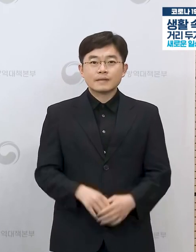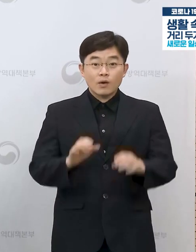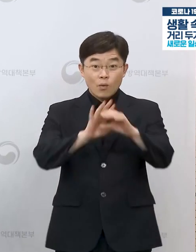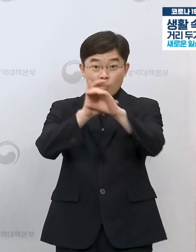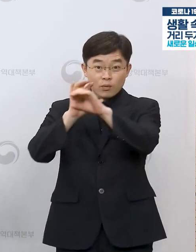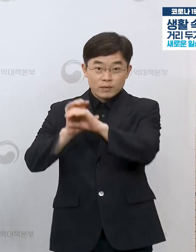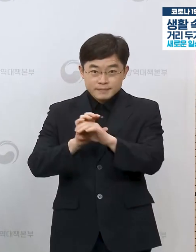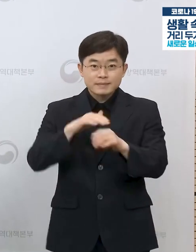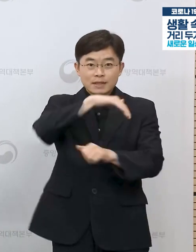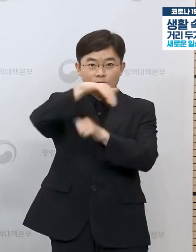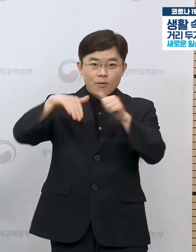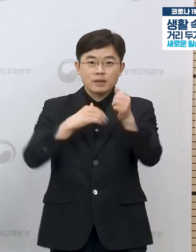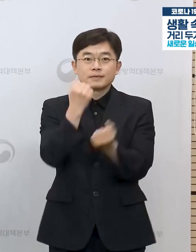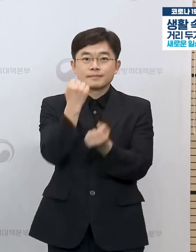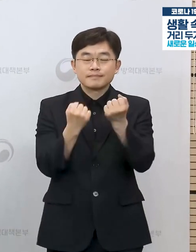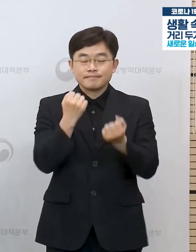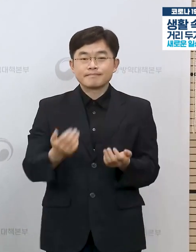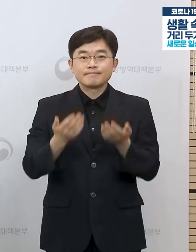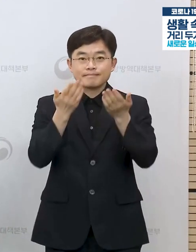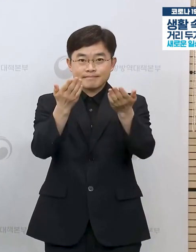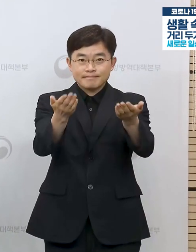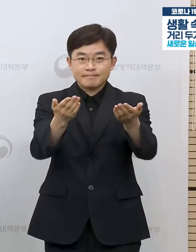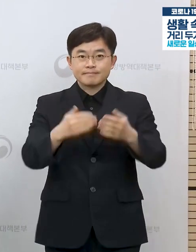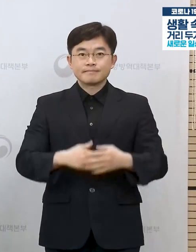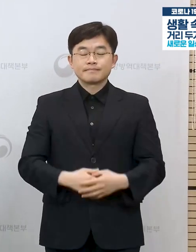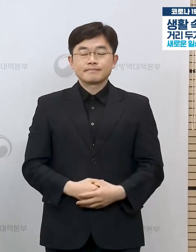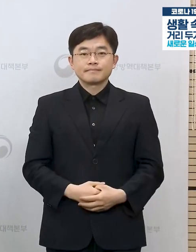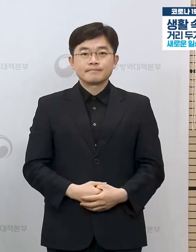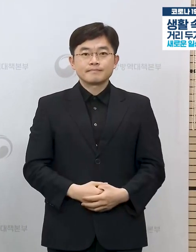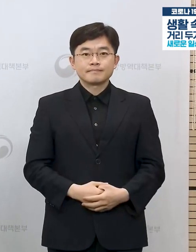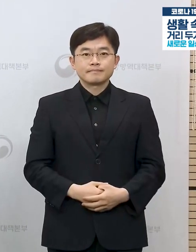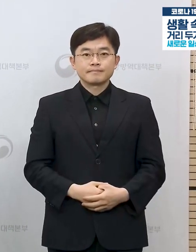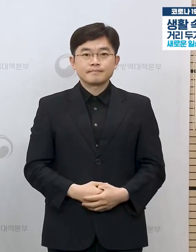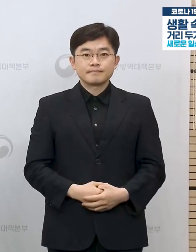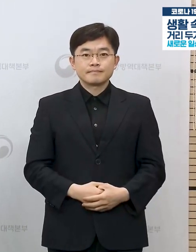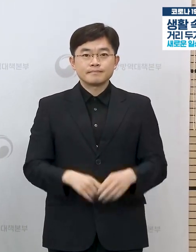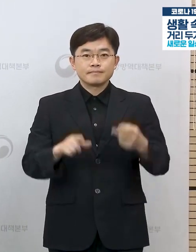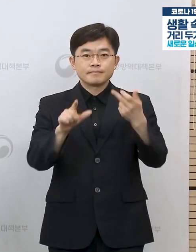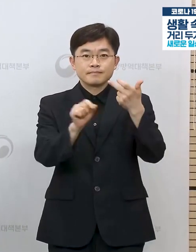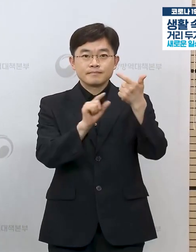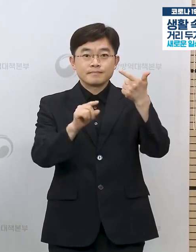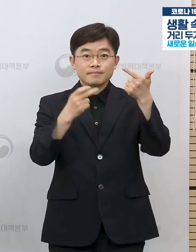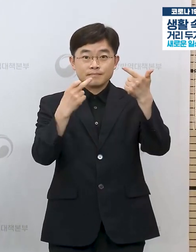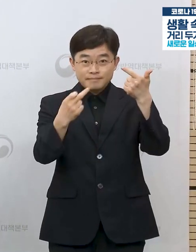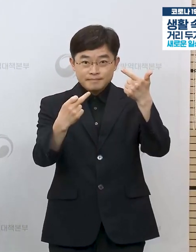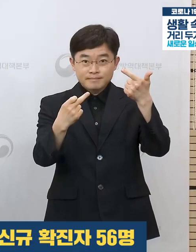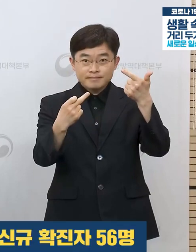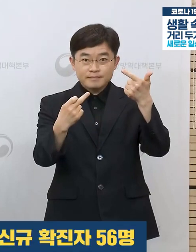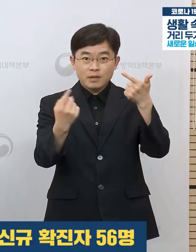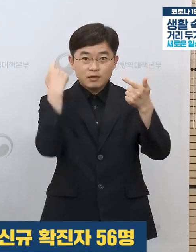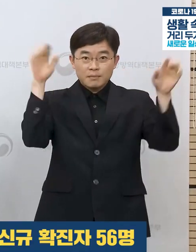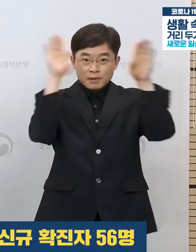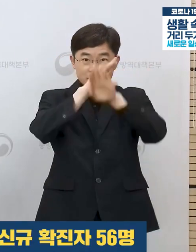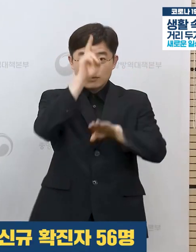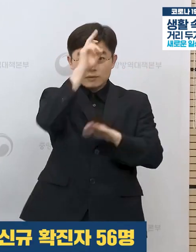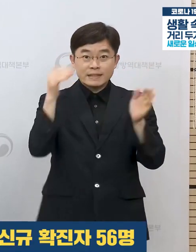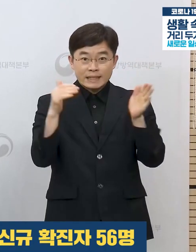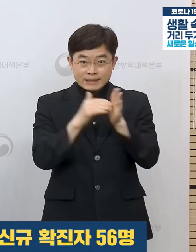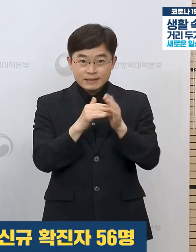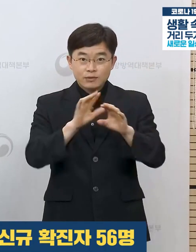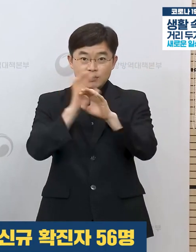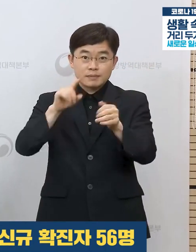코로나 바이러스 감염증 19 국내 발생 현황을 말씀드리겠습니다. 6월 12일 0시 현재 신규